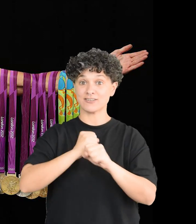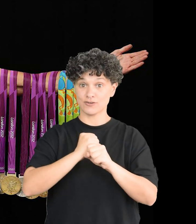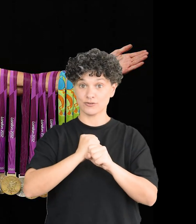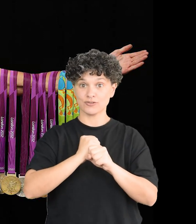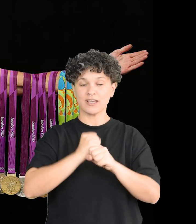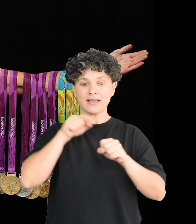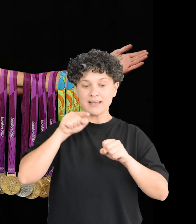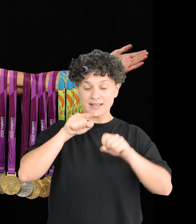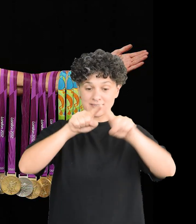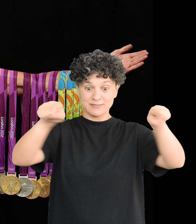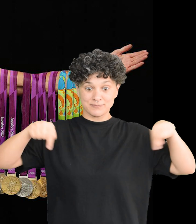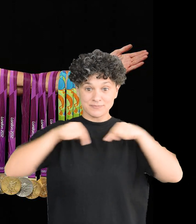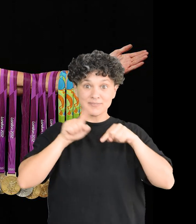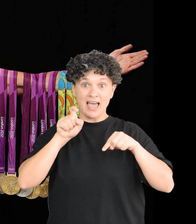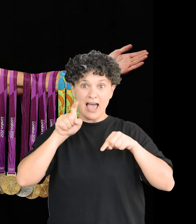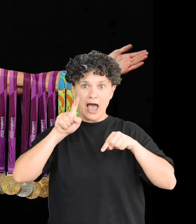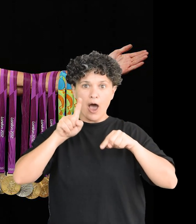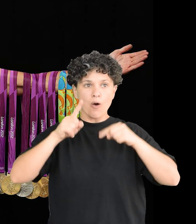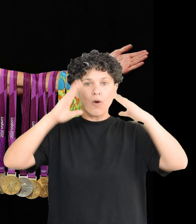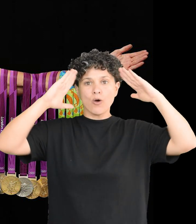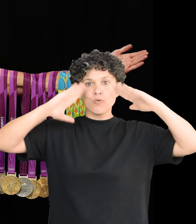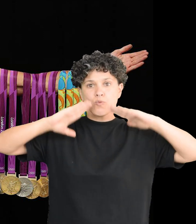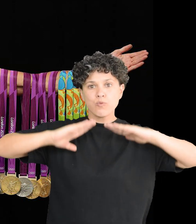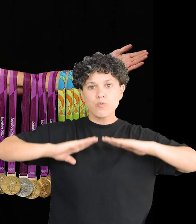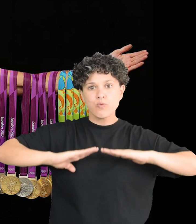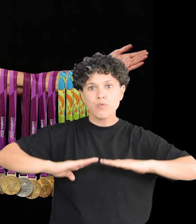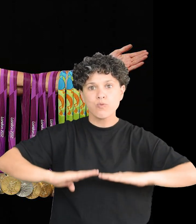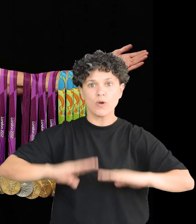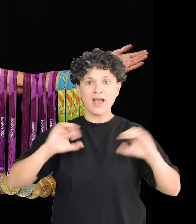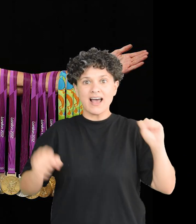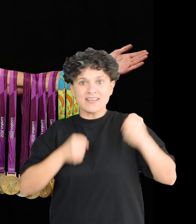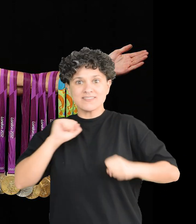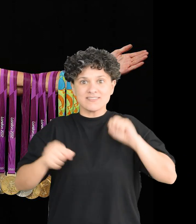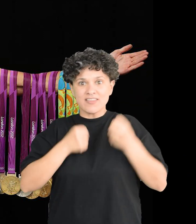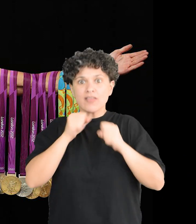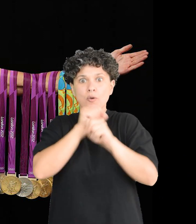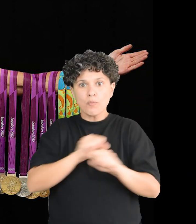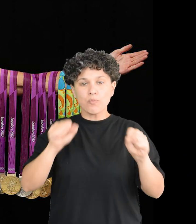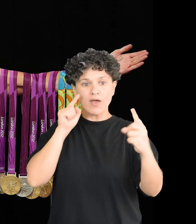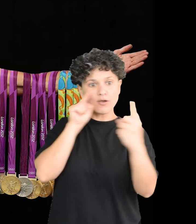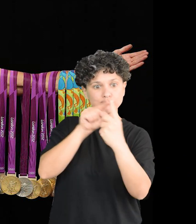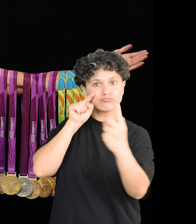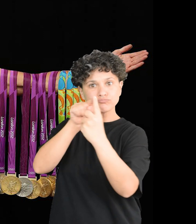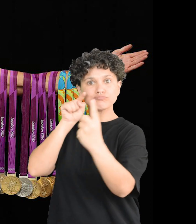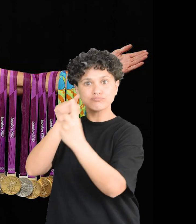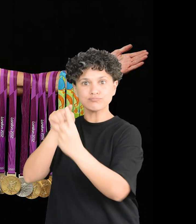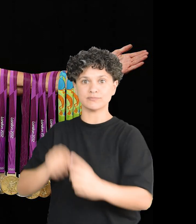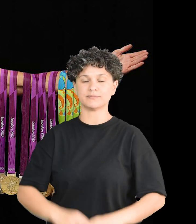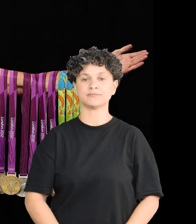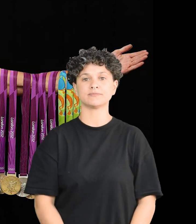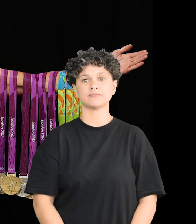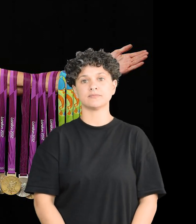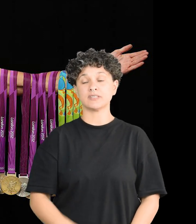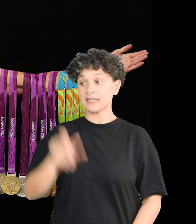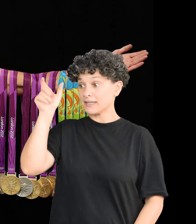encontró en el agua una forma de canalizar su ansiedad y poco a poco enfocarse en sus objetivos su